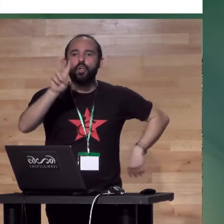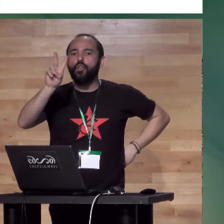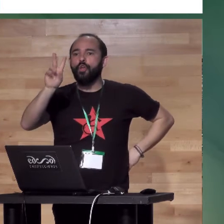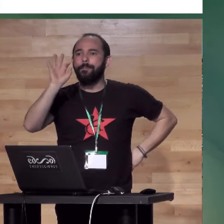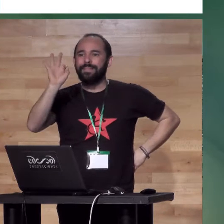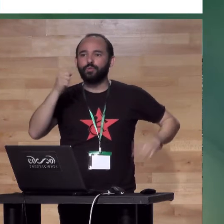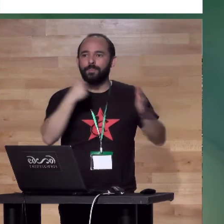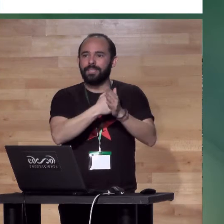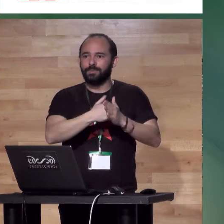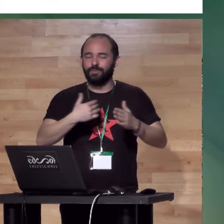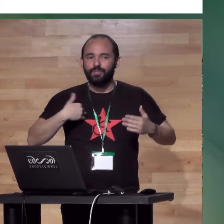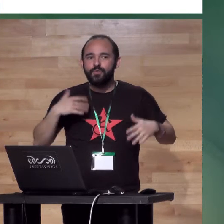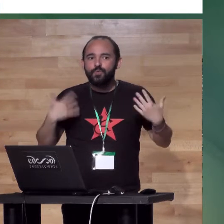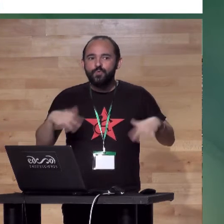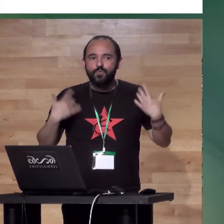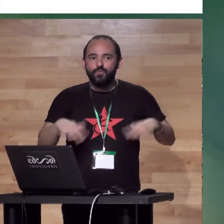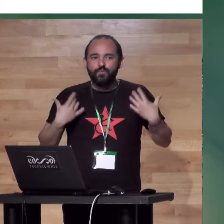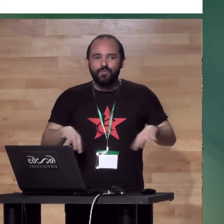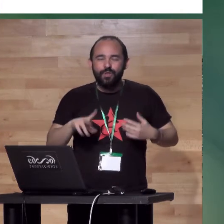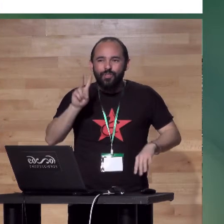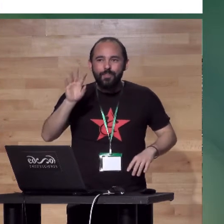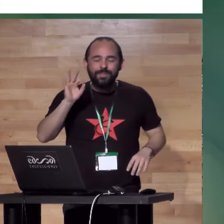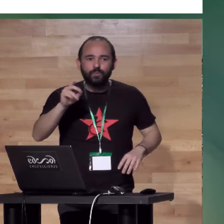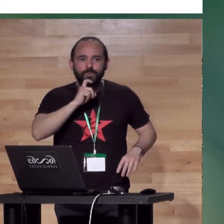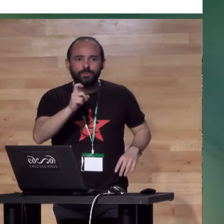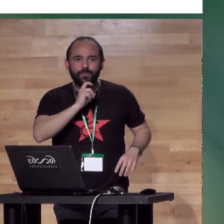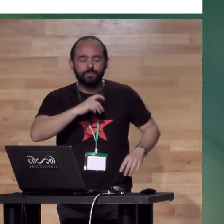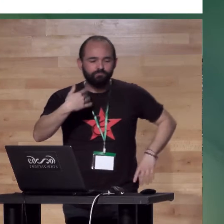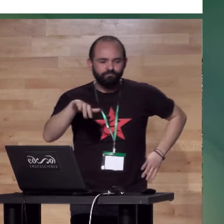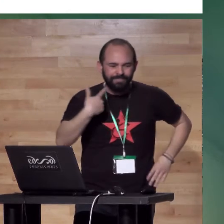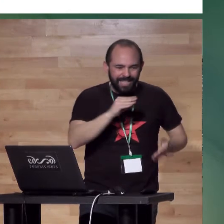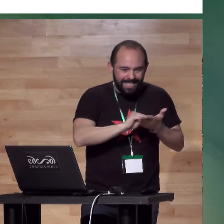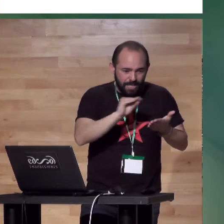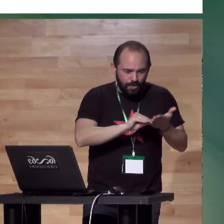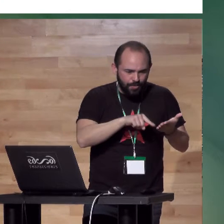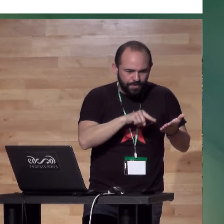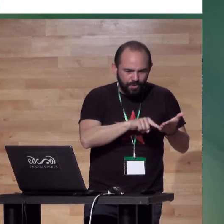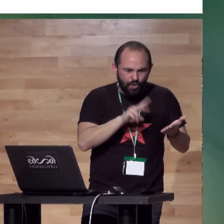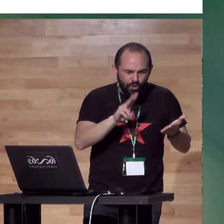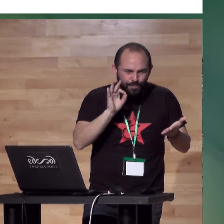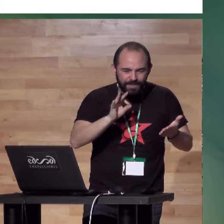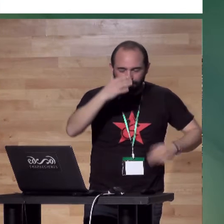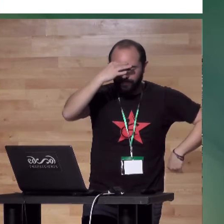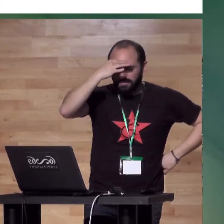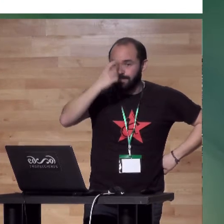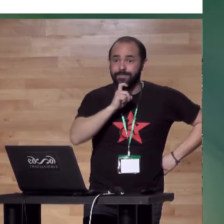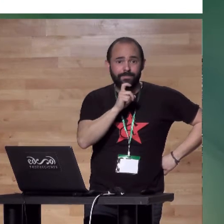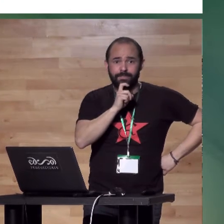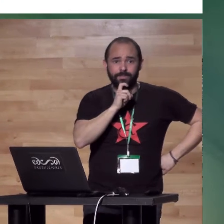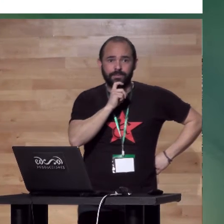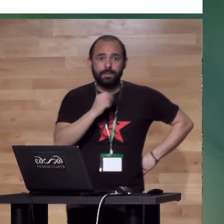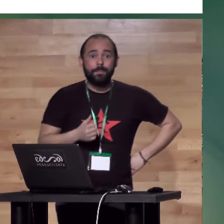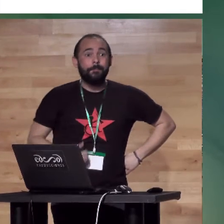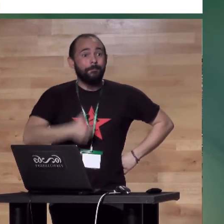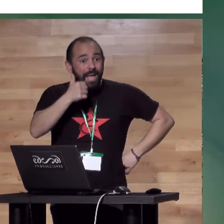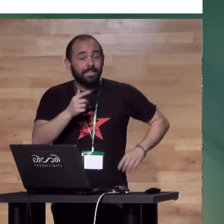En las bases lo que se marcaban era el máximo de 2 minutos. ¡Uf! 2 minutos. Escribir un guión para